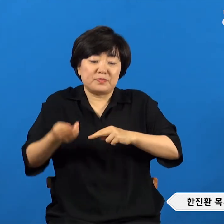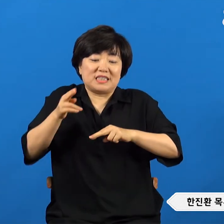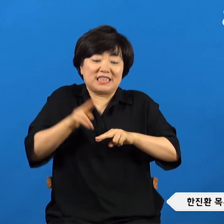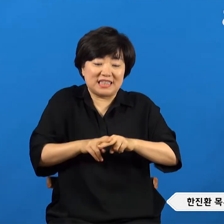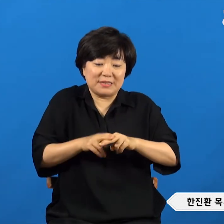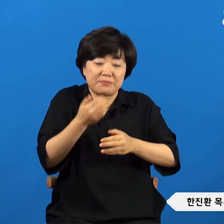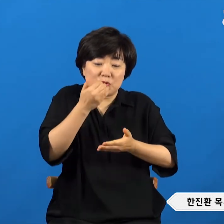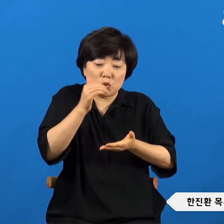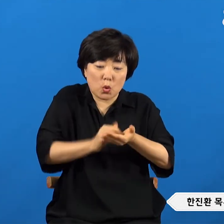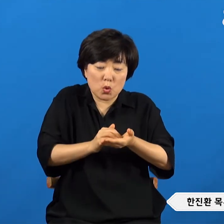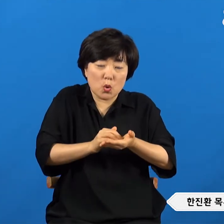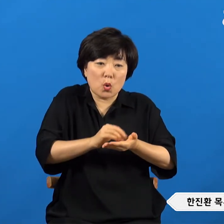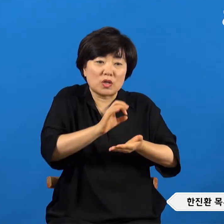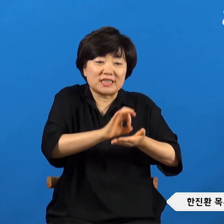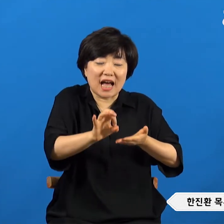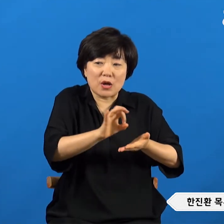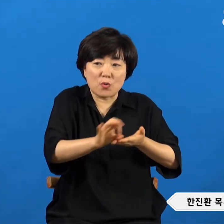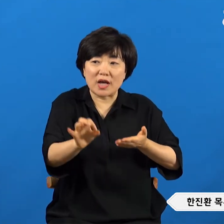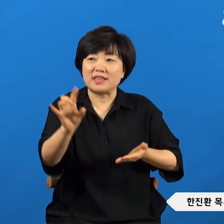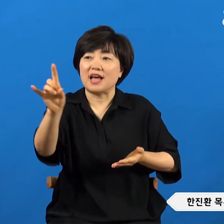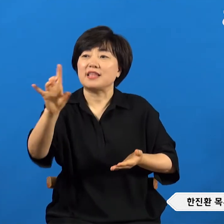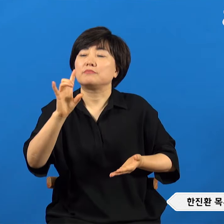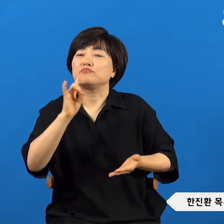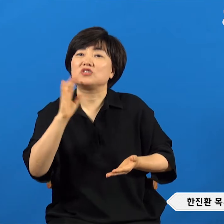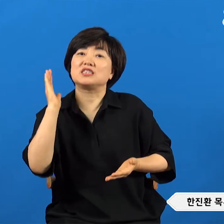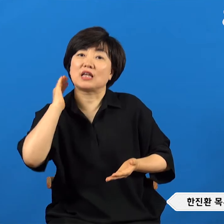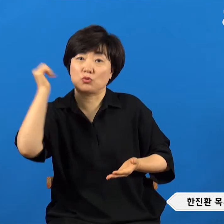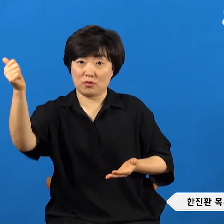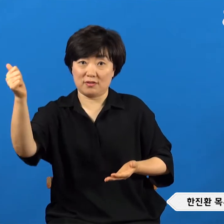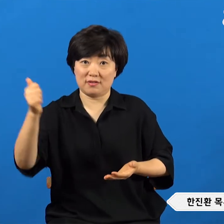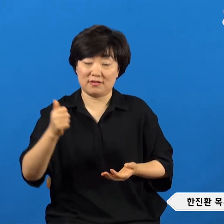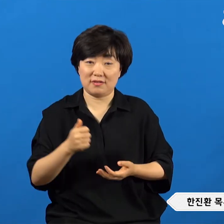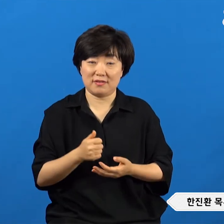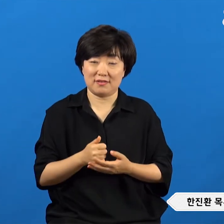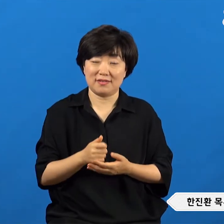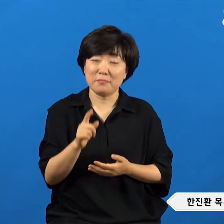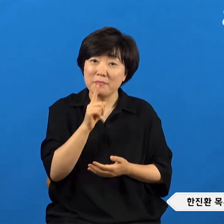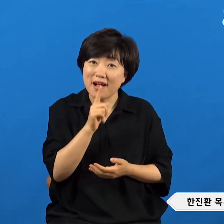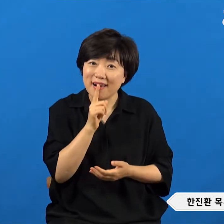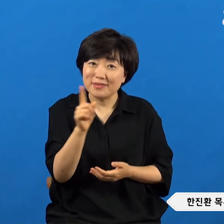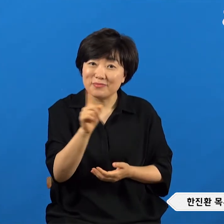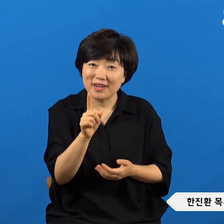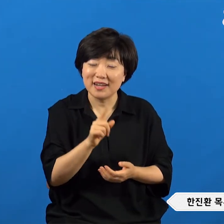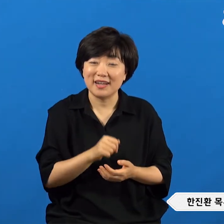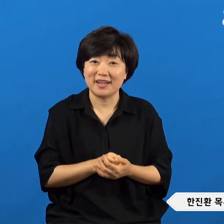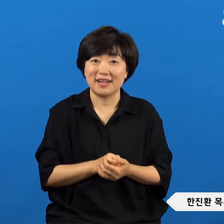백악관을 디딤돌로 사용한 유일한 대통령. 여러분, 그것은 어마어마한 말입니다.